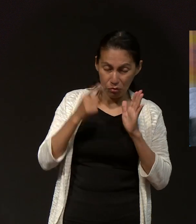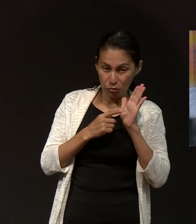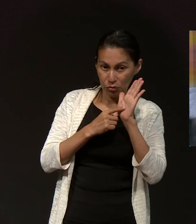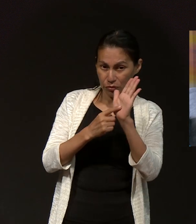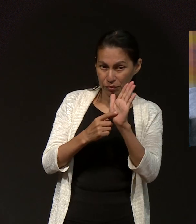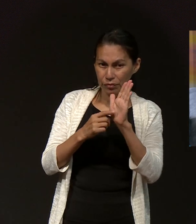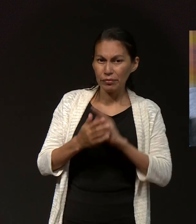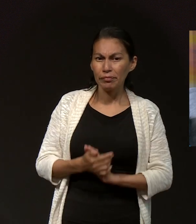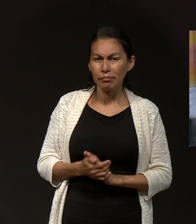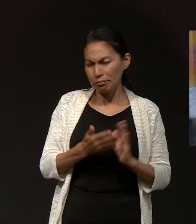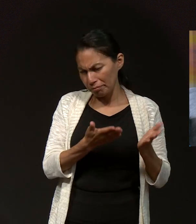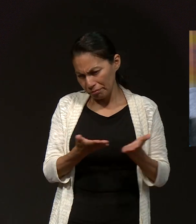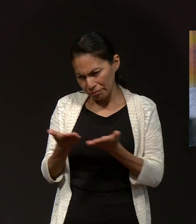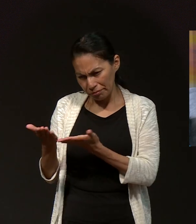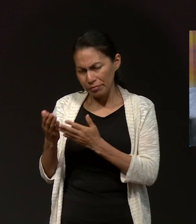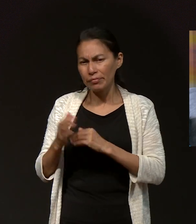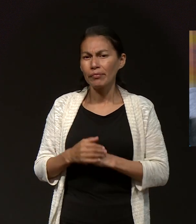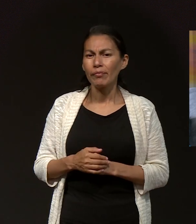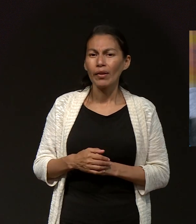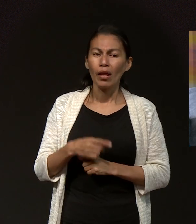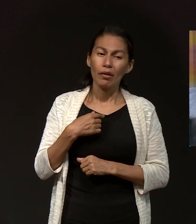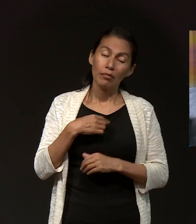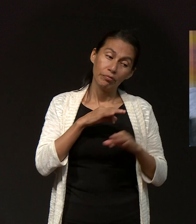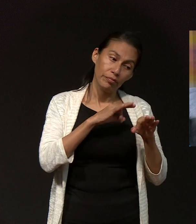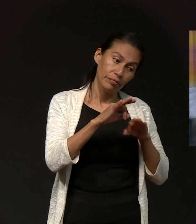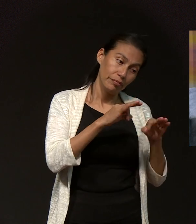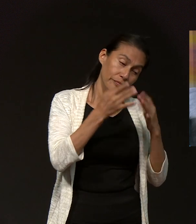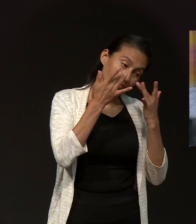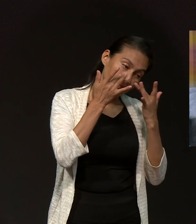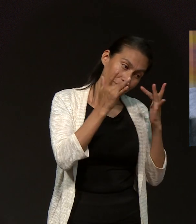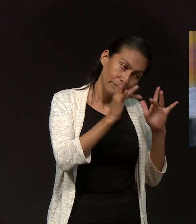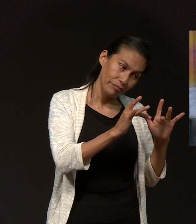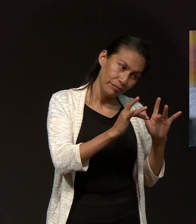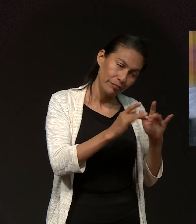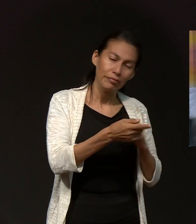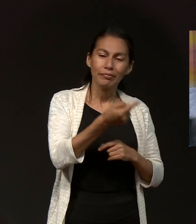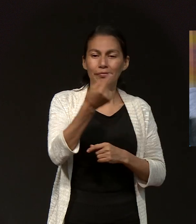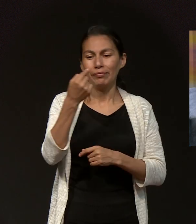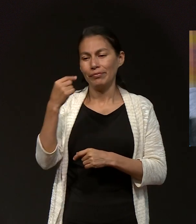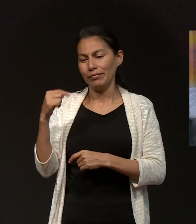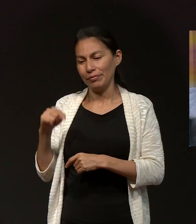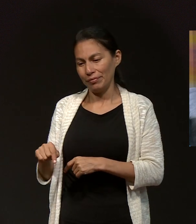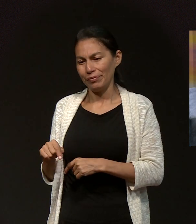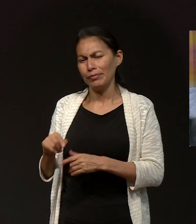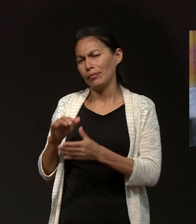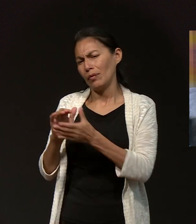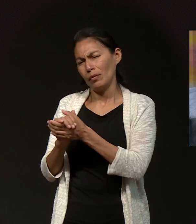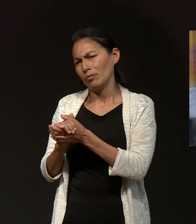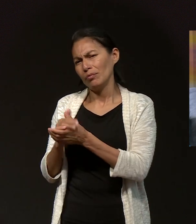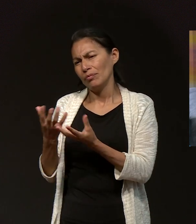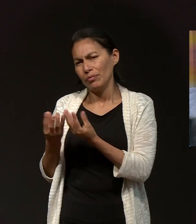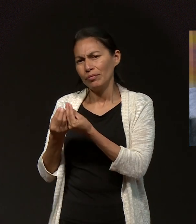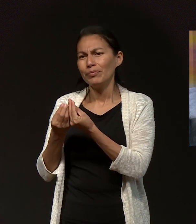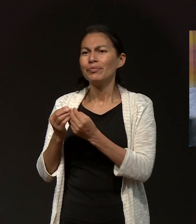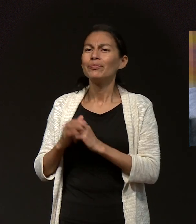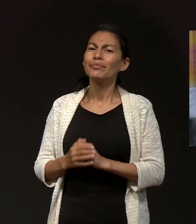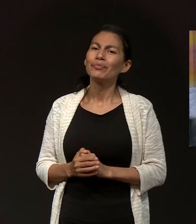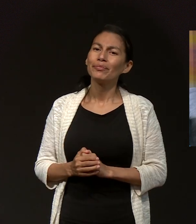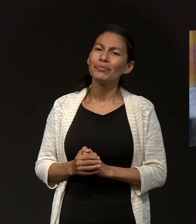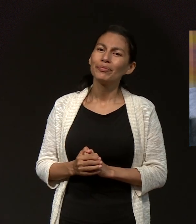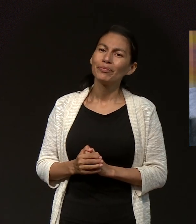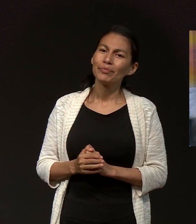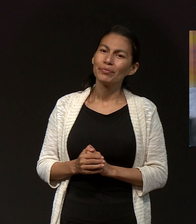de parte de Dios. Entonces, pues, vámonos para allá. Y renuncié a mi trabajo, y me vine para acá con él.